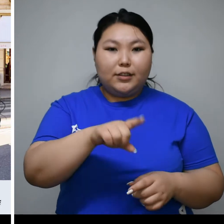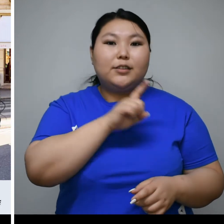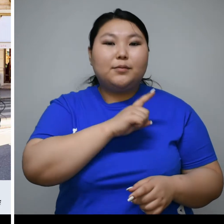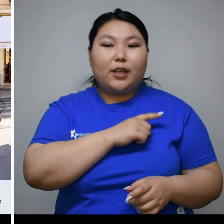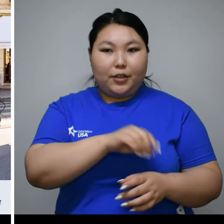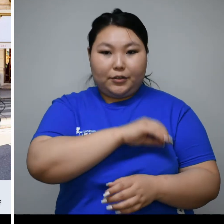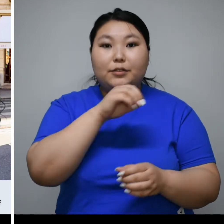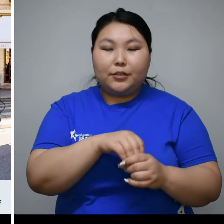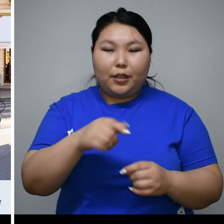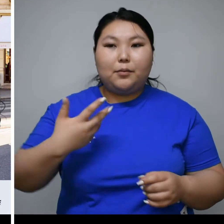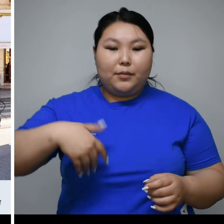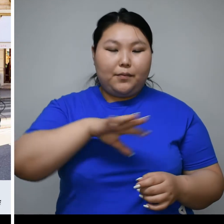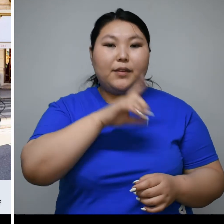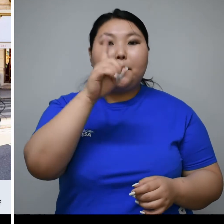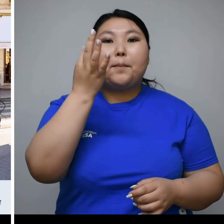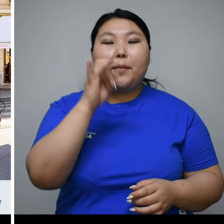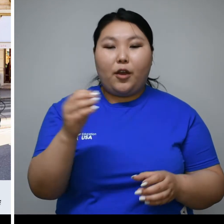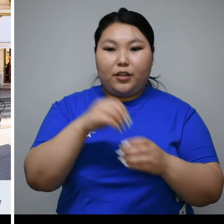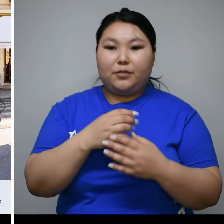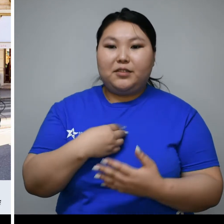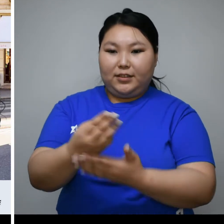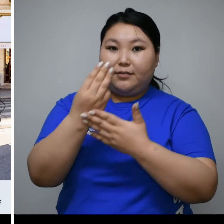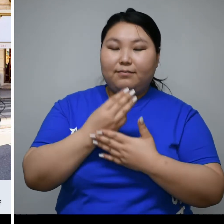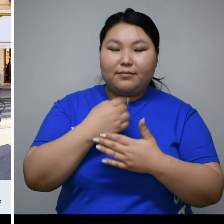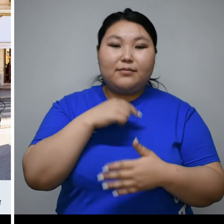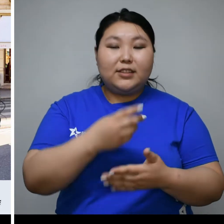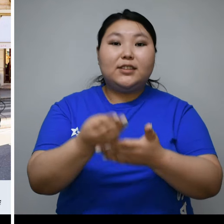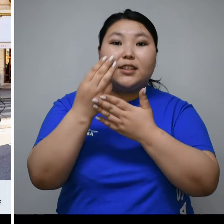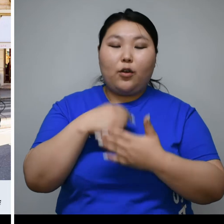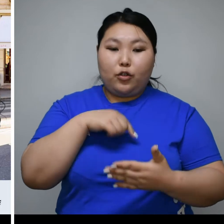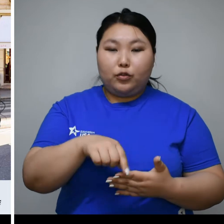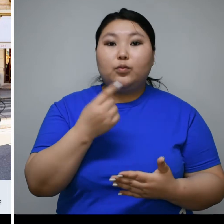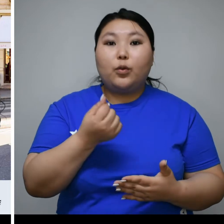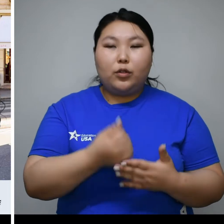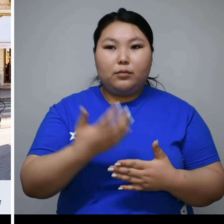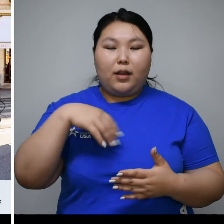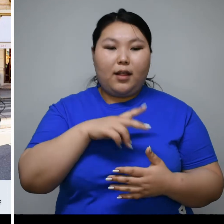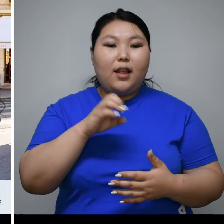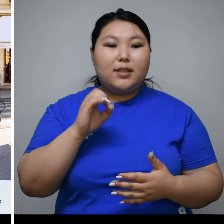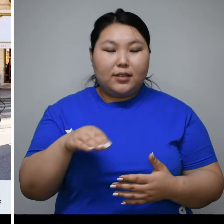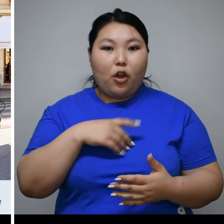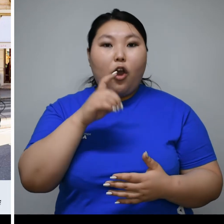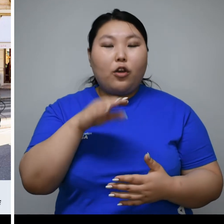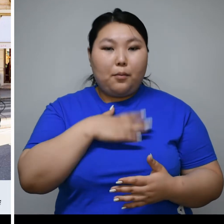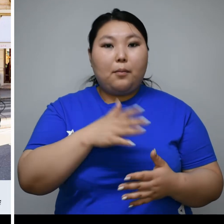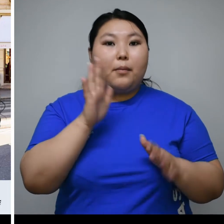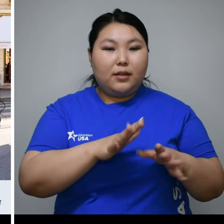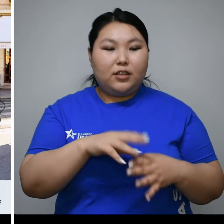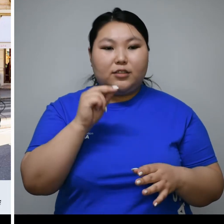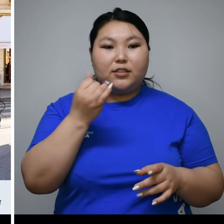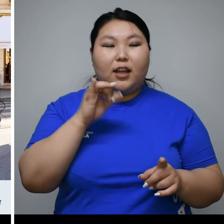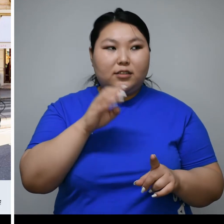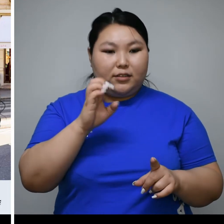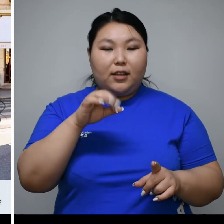тэр тэмцээнд оролцоод бид нар нэгдүгээр байранд ороод шагнуулсан. Тэгээд тэр шагнуулсан мөнгөөрөө бид нар Левстийн хотод байрладаг child